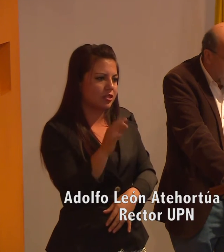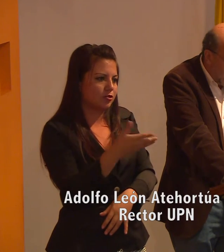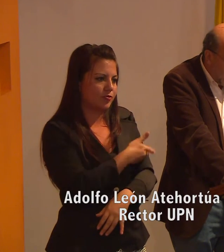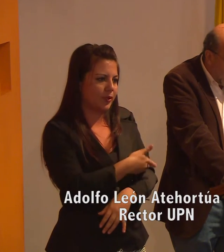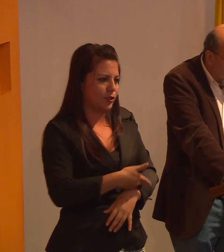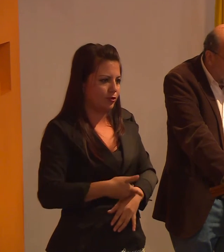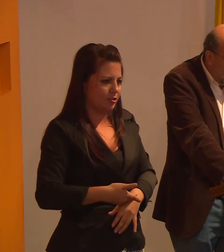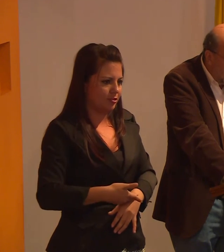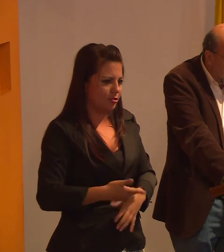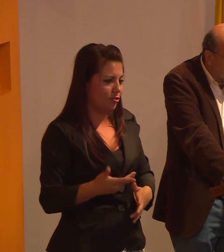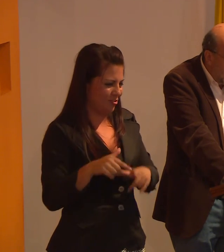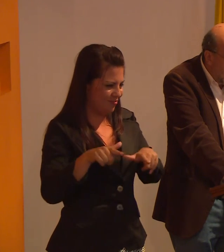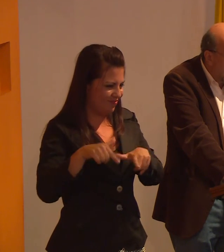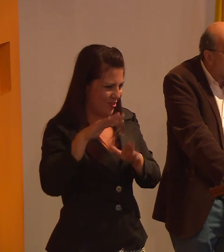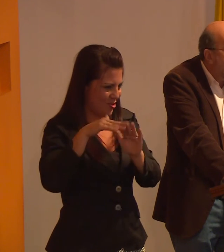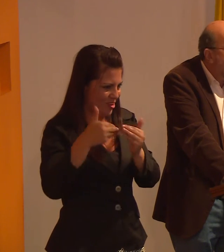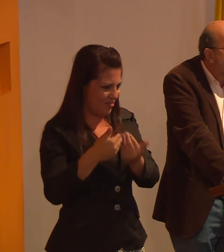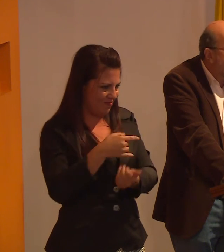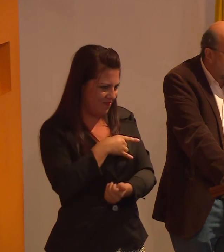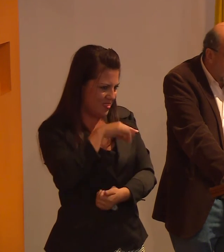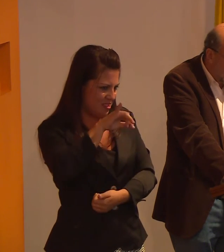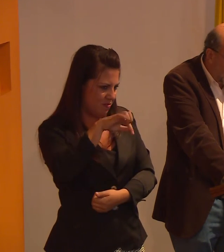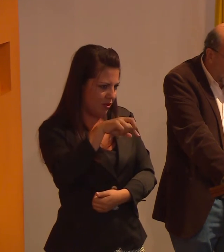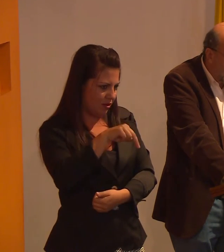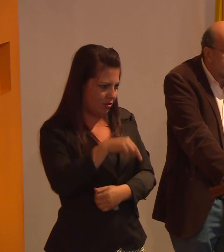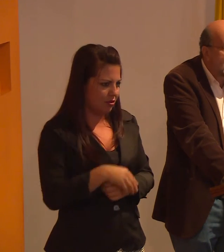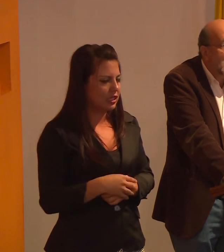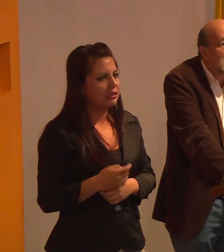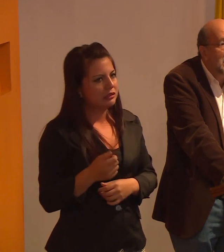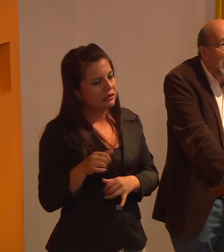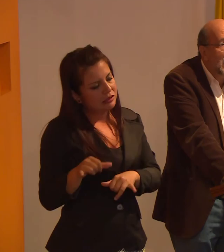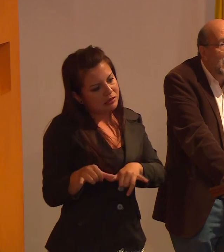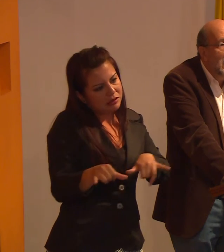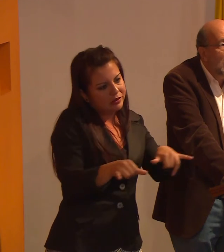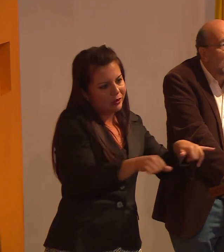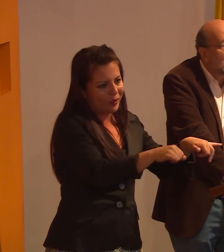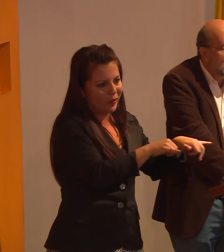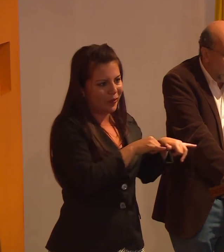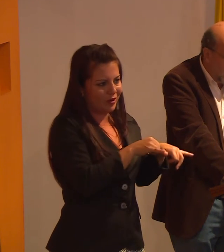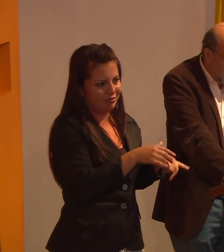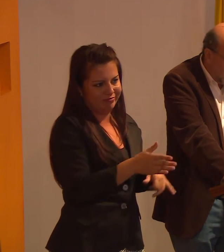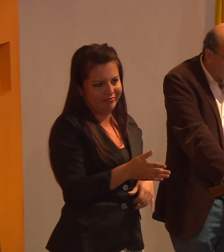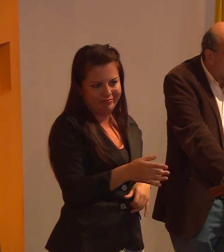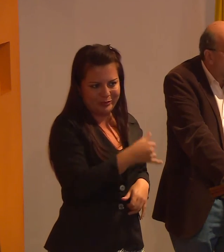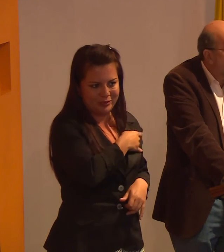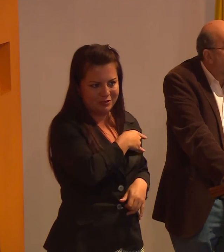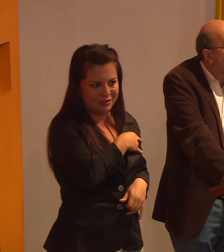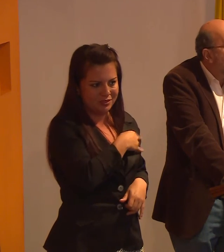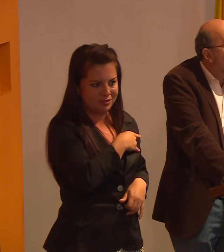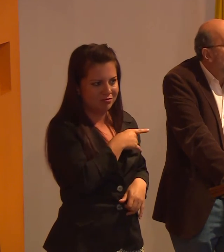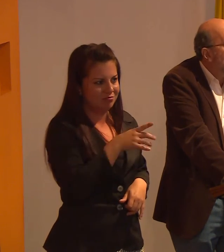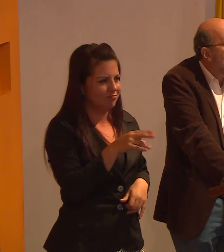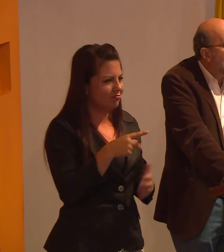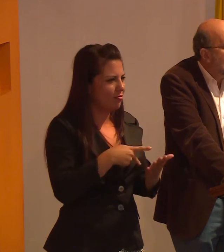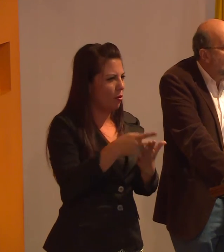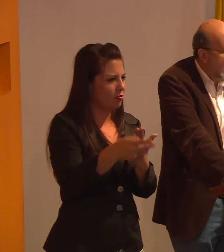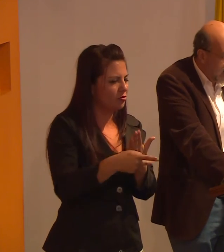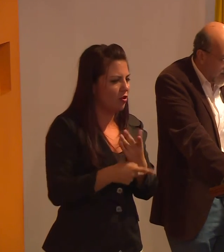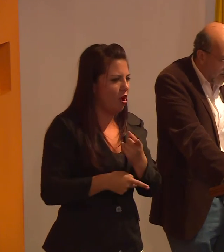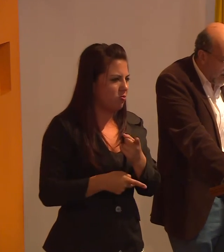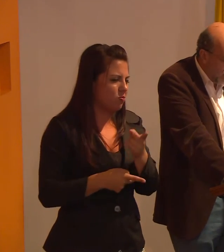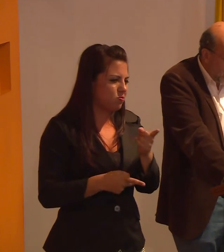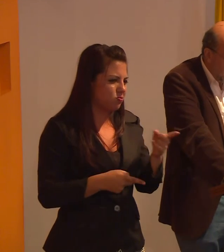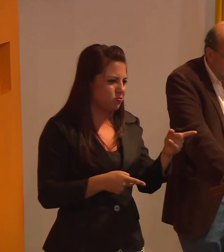IPN y muy similar en el resto de la universidad con todos los proyectos que